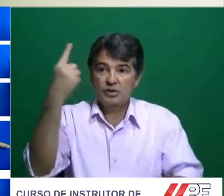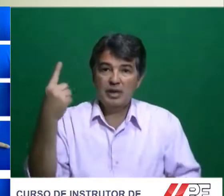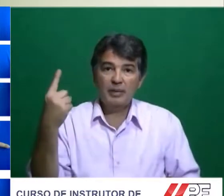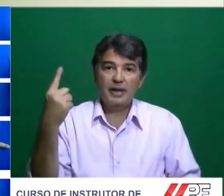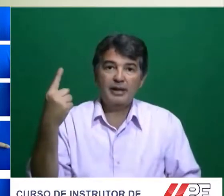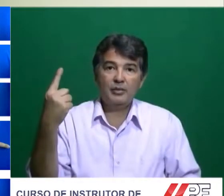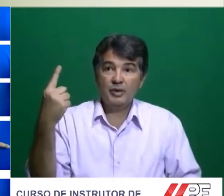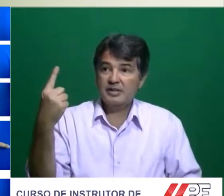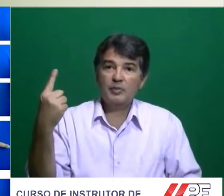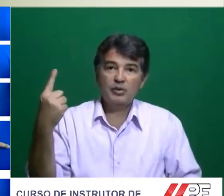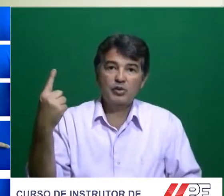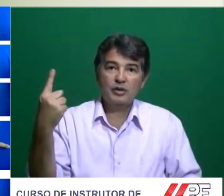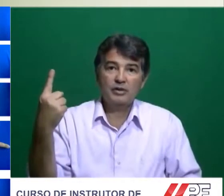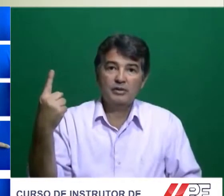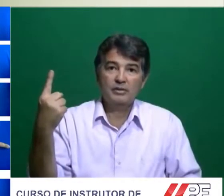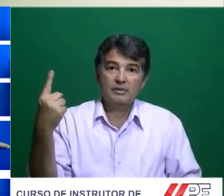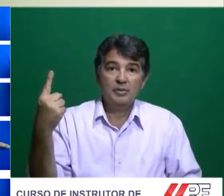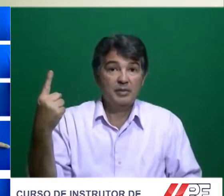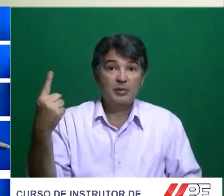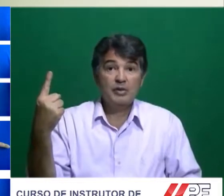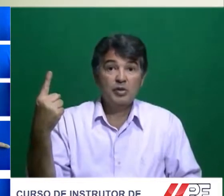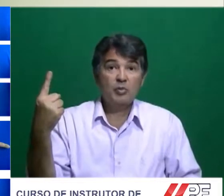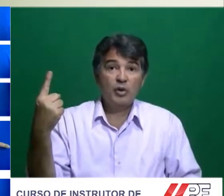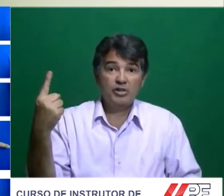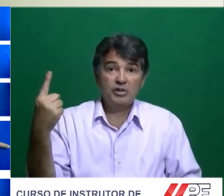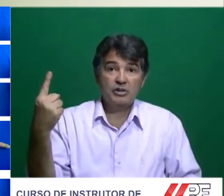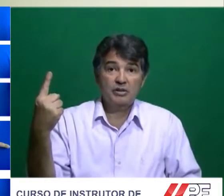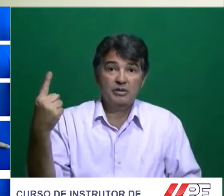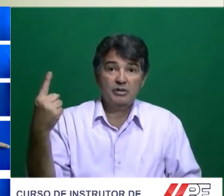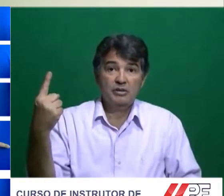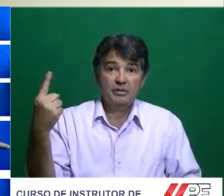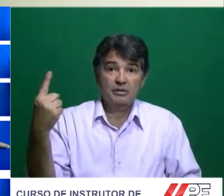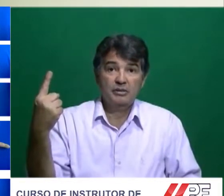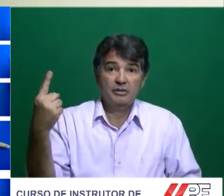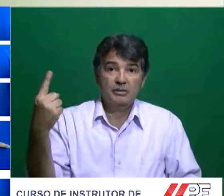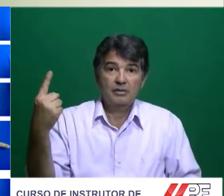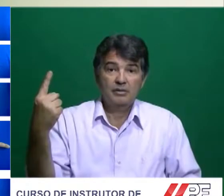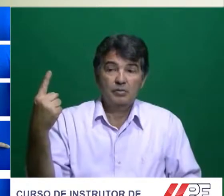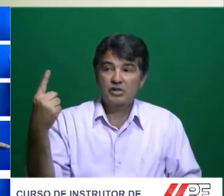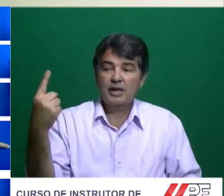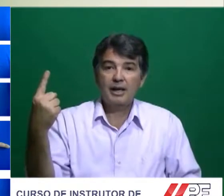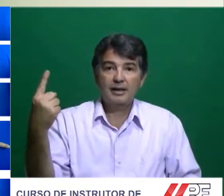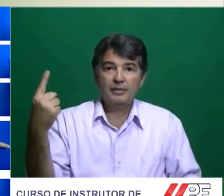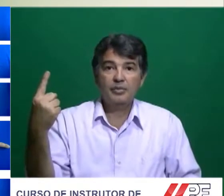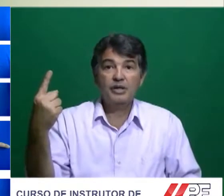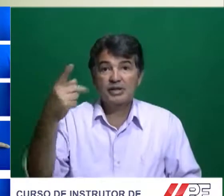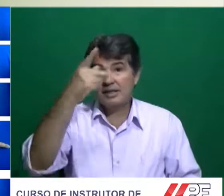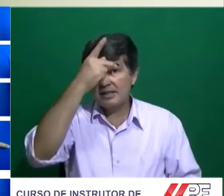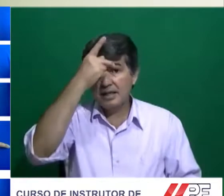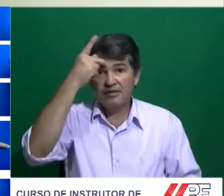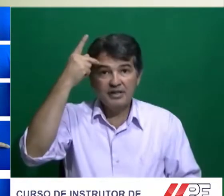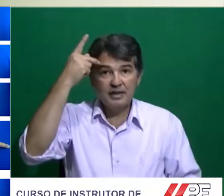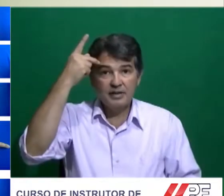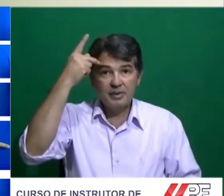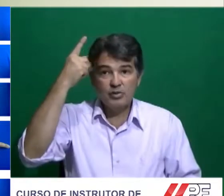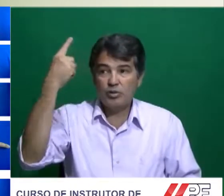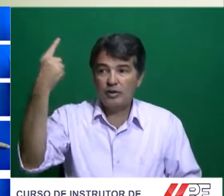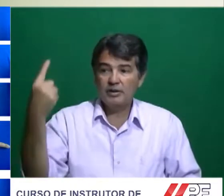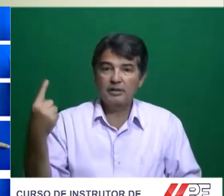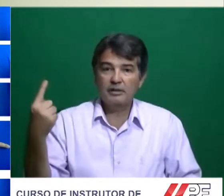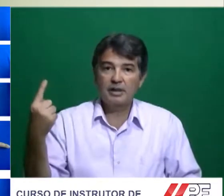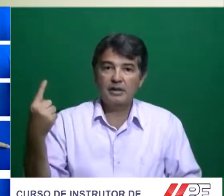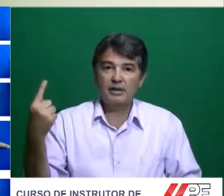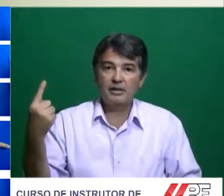Se eu deixar parado, pode ser uma pessoa. Mas também pode ser um poste. Uma estaca. Por isso que é necessário fazer antes.